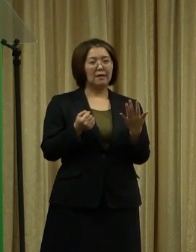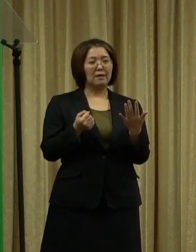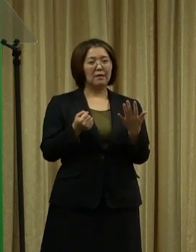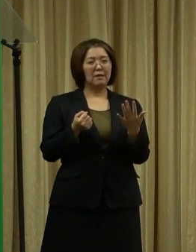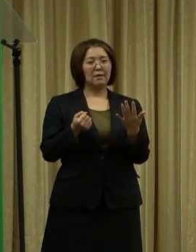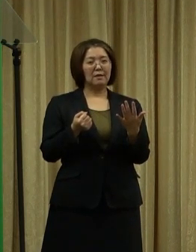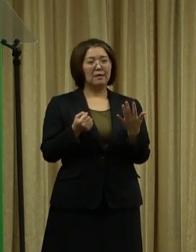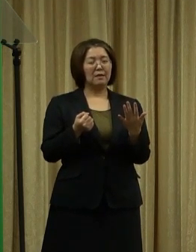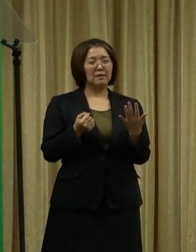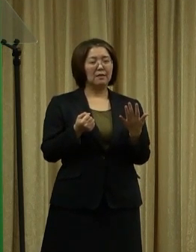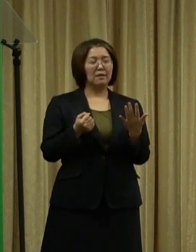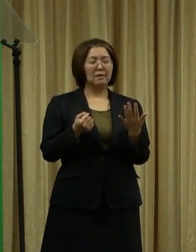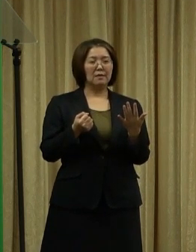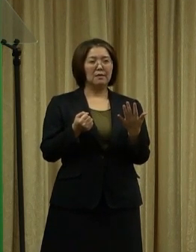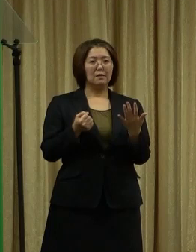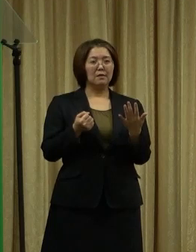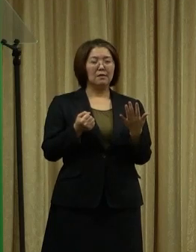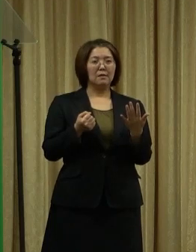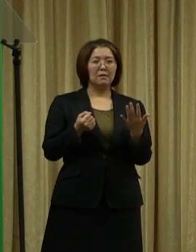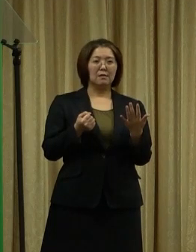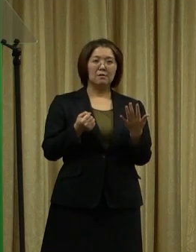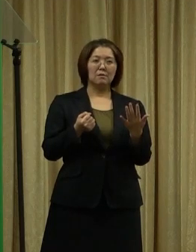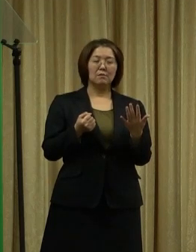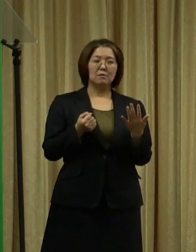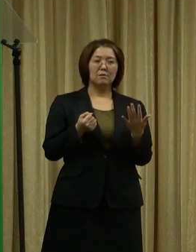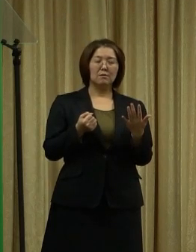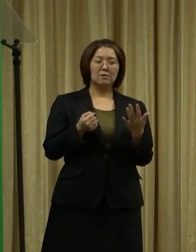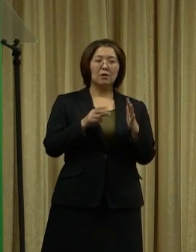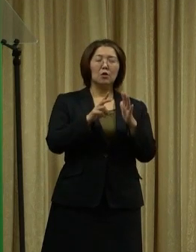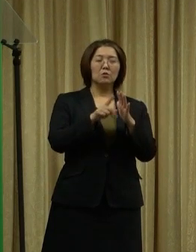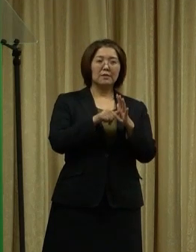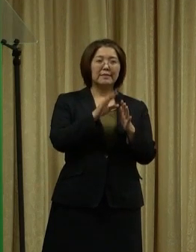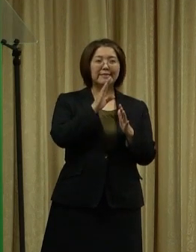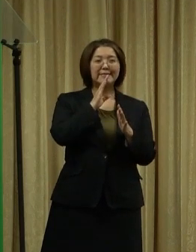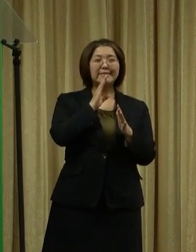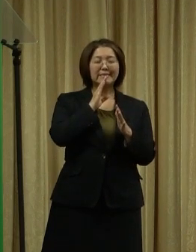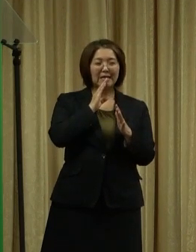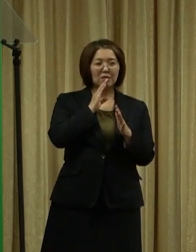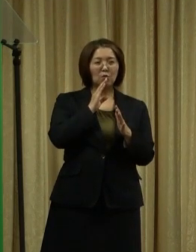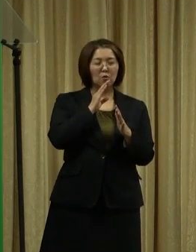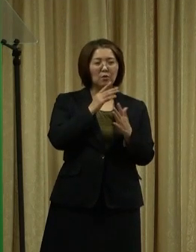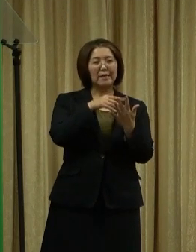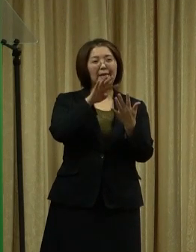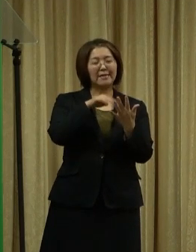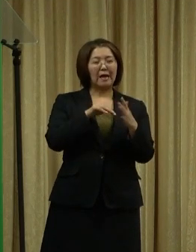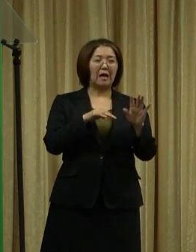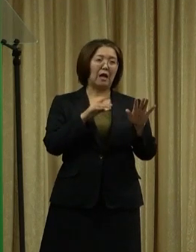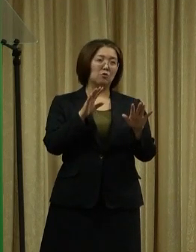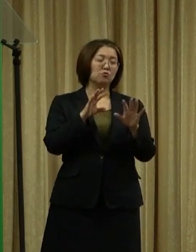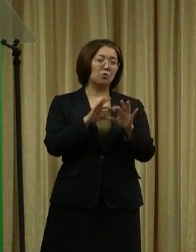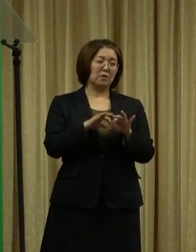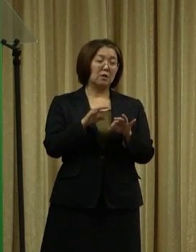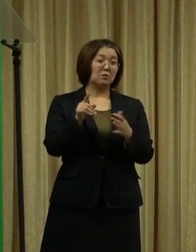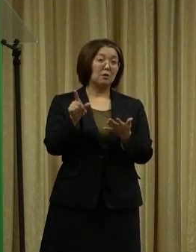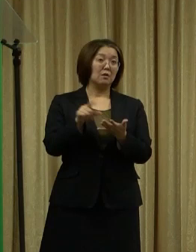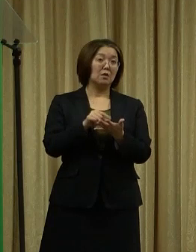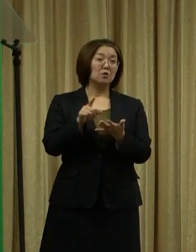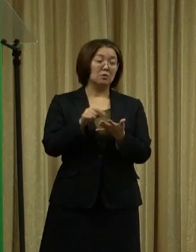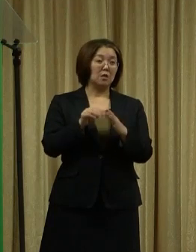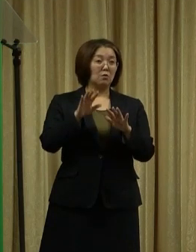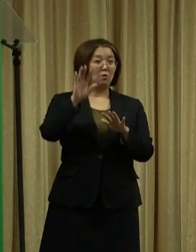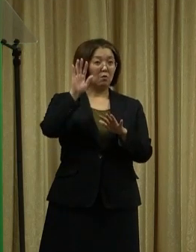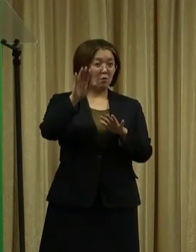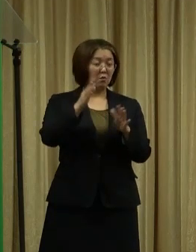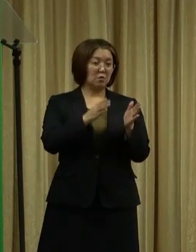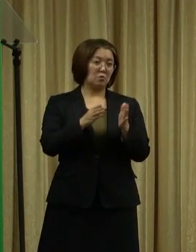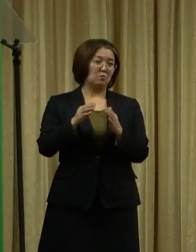それもそのまさにその時のリアルタイムのデータが取れるわけですから、これを大いに活用して今後に備える